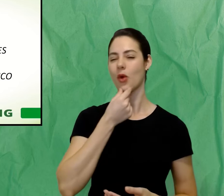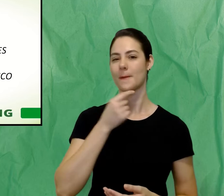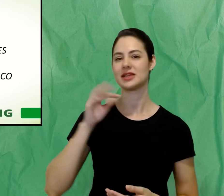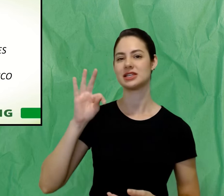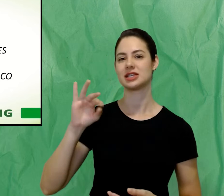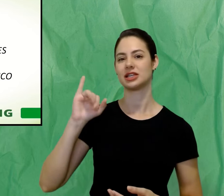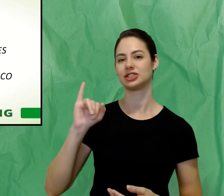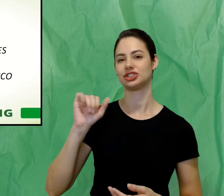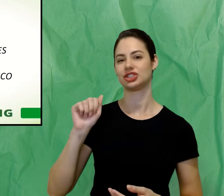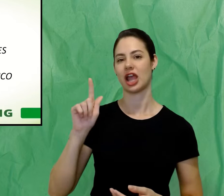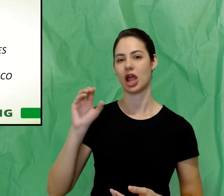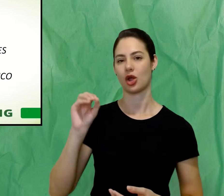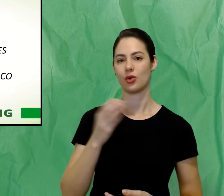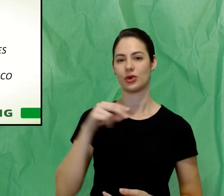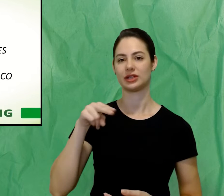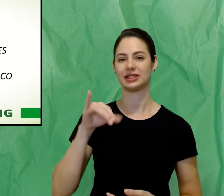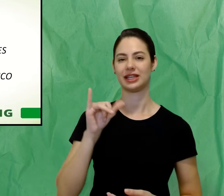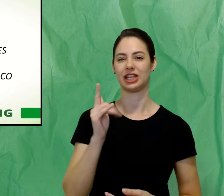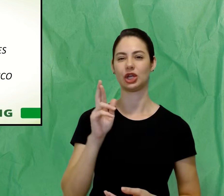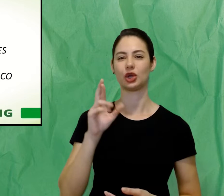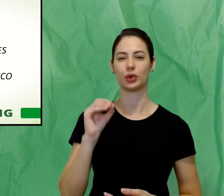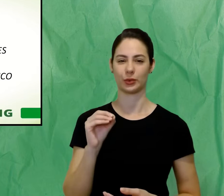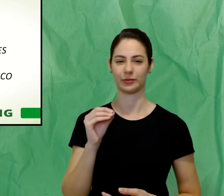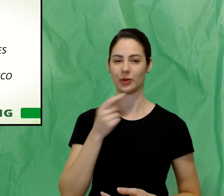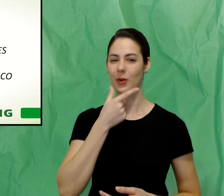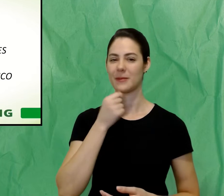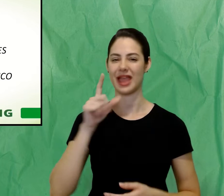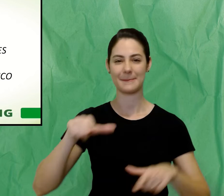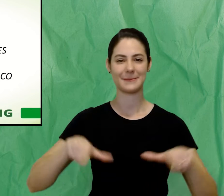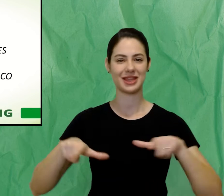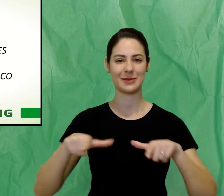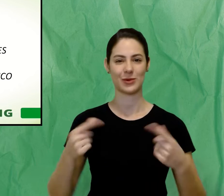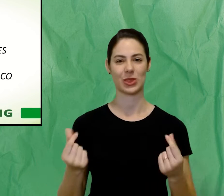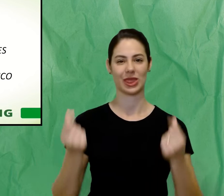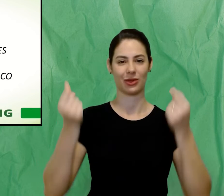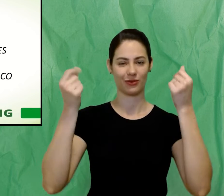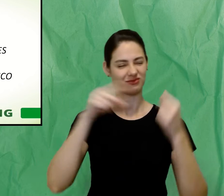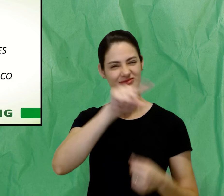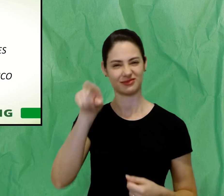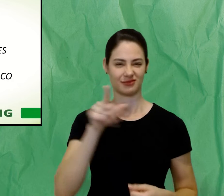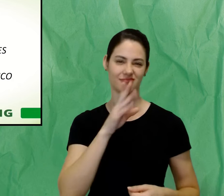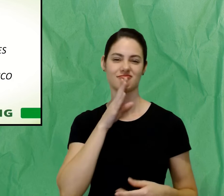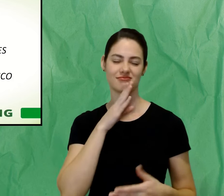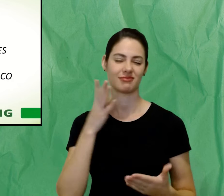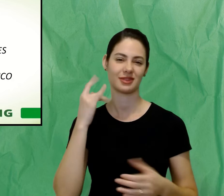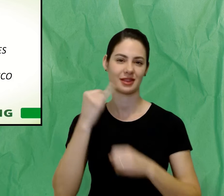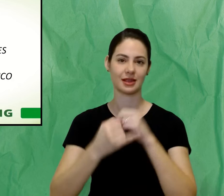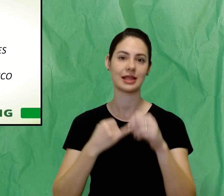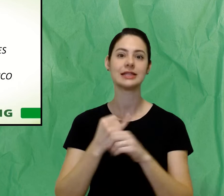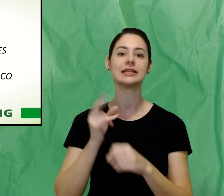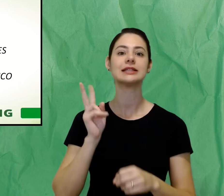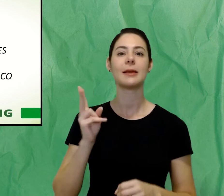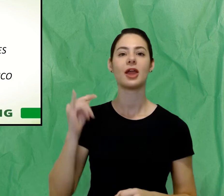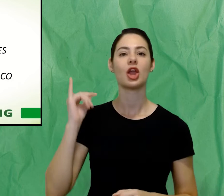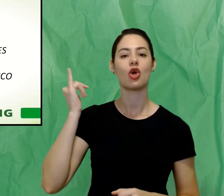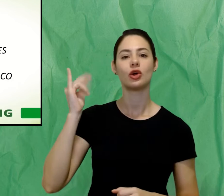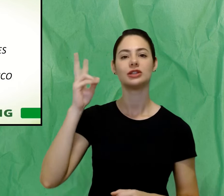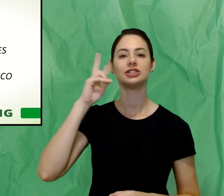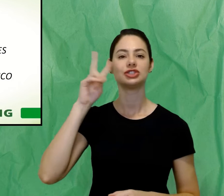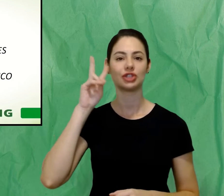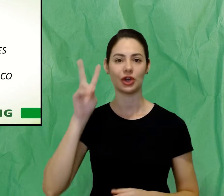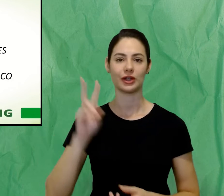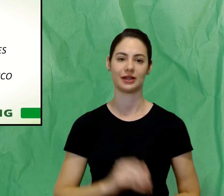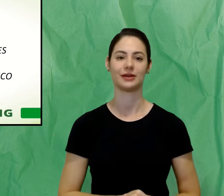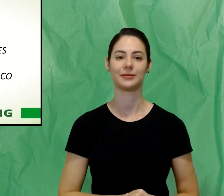O Thiago Nigro, o famoso Primo Rico, acredito que grande parte de vocês devem conhecer, ele sempre conta uma